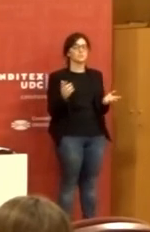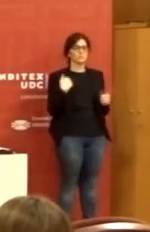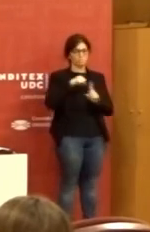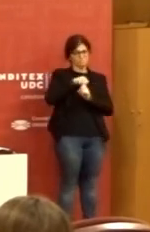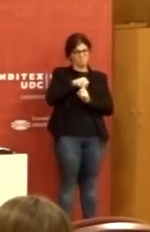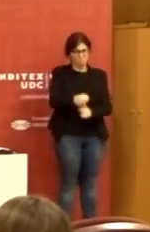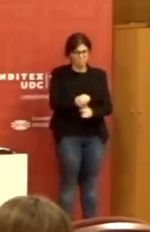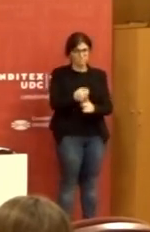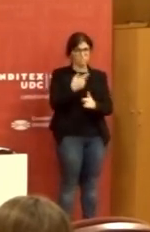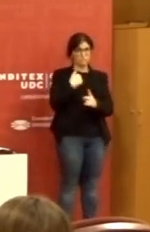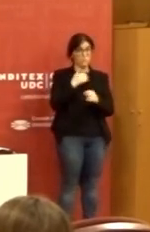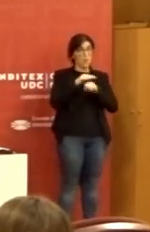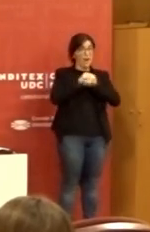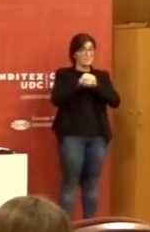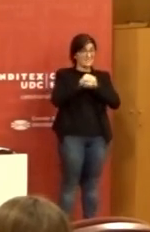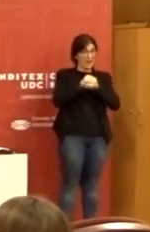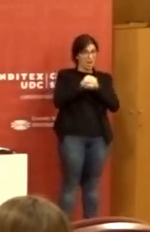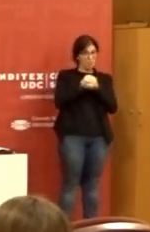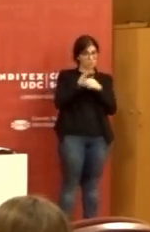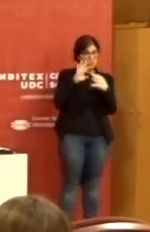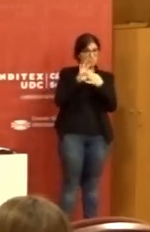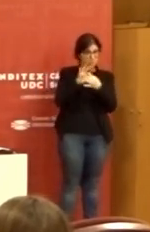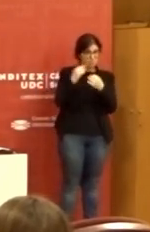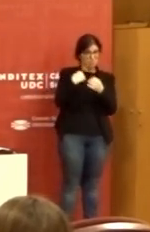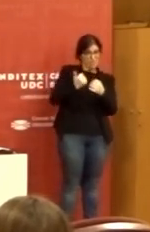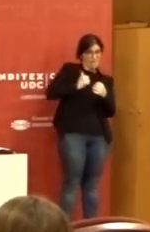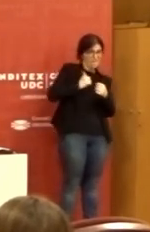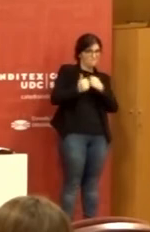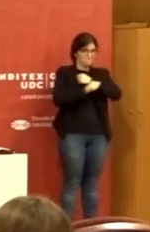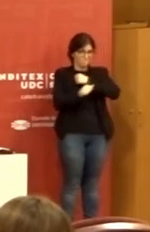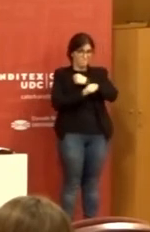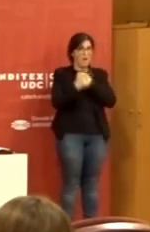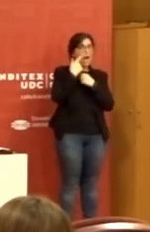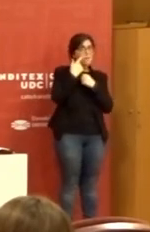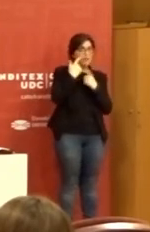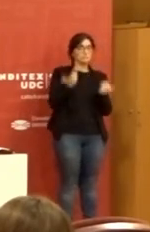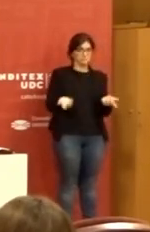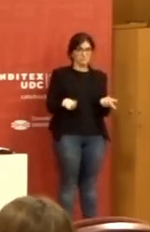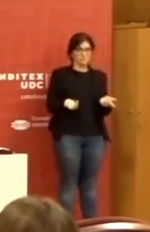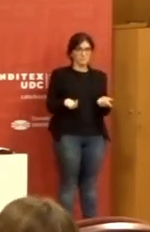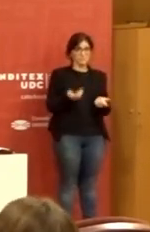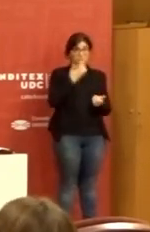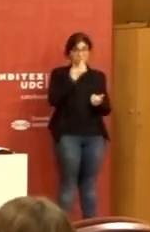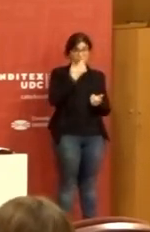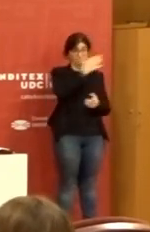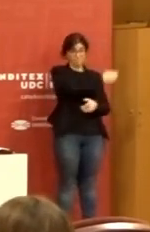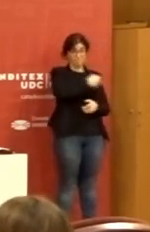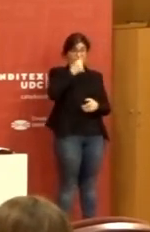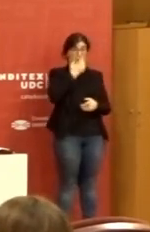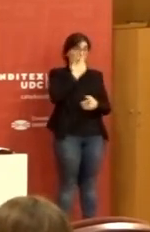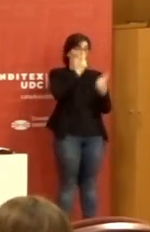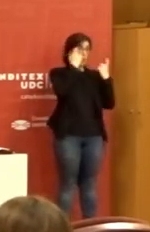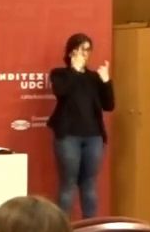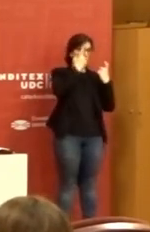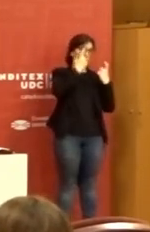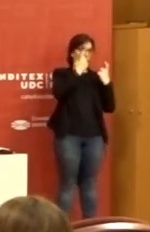he utilizado mi amistad personal para, bueno, a ver si como consecuencia, vamos a enviar a esa empresa a uno de nuestros mejores